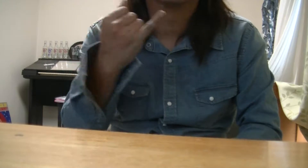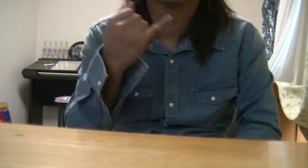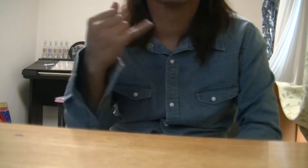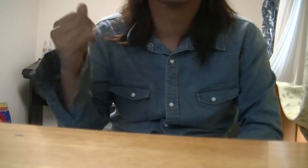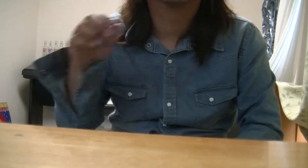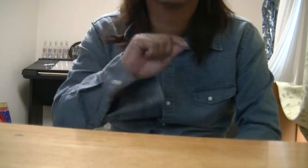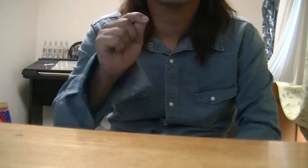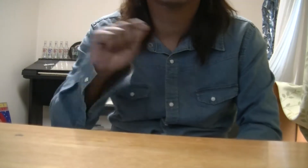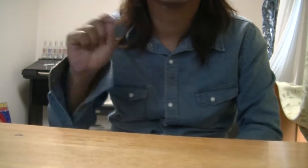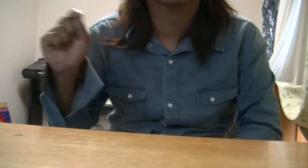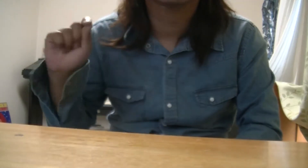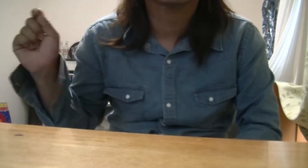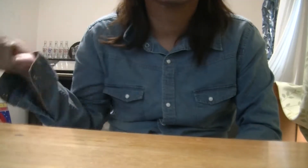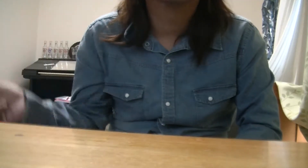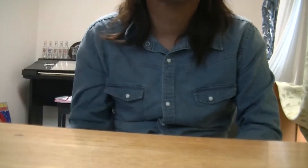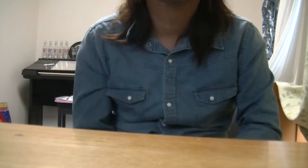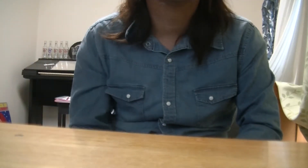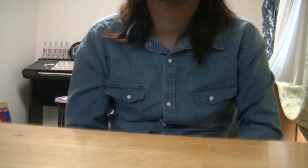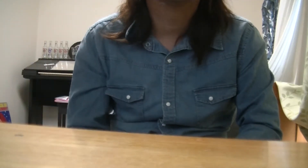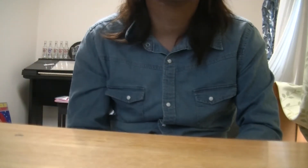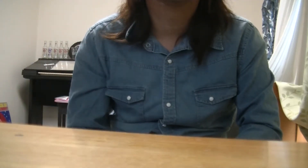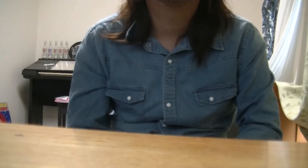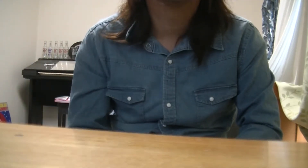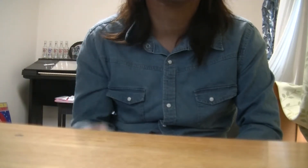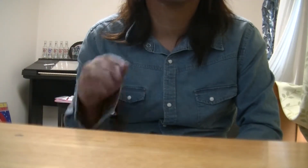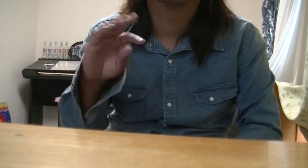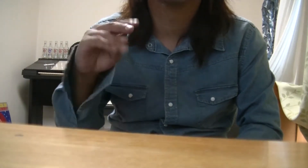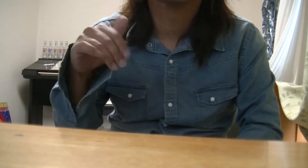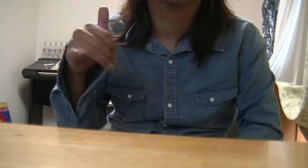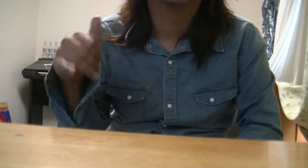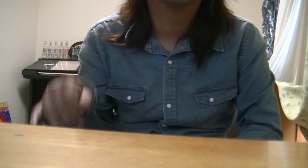よ。うん、トゥーかよ。